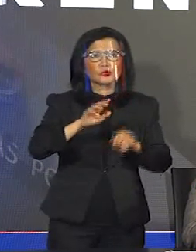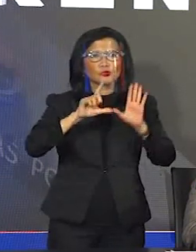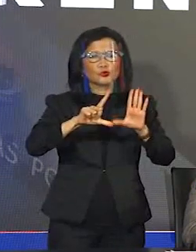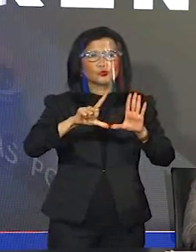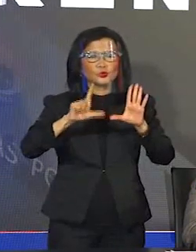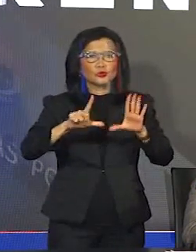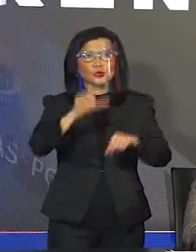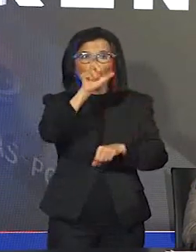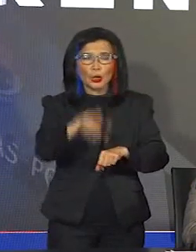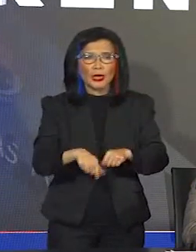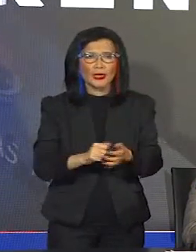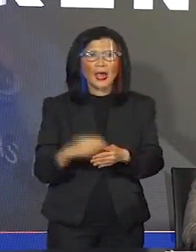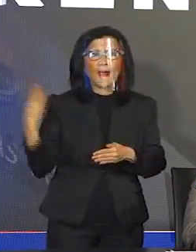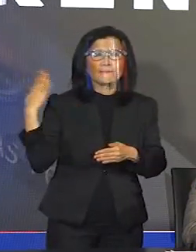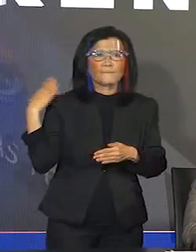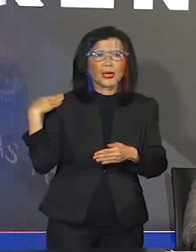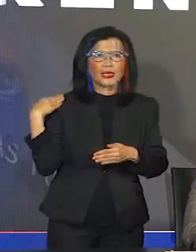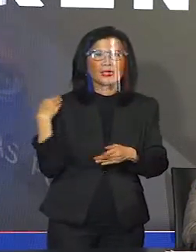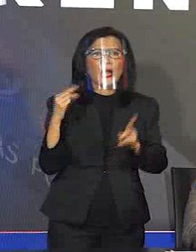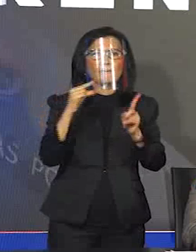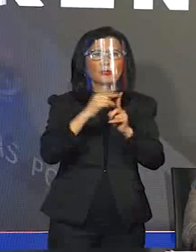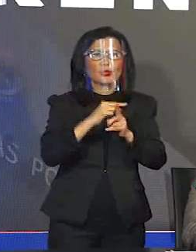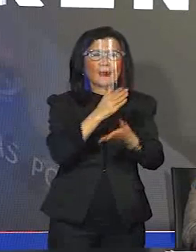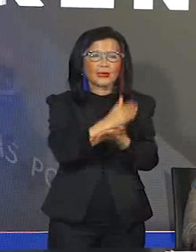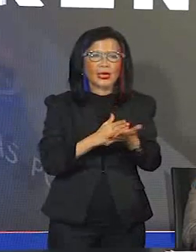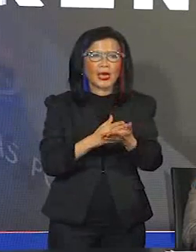1.477 personil berpangkat Perwira Menengah,